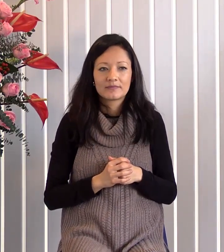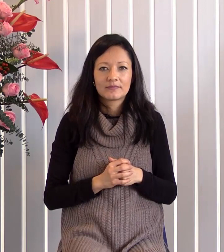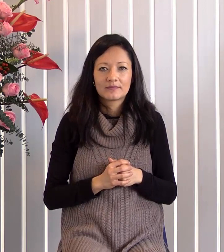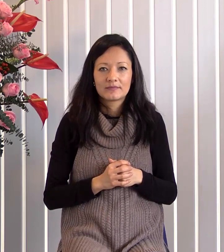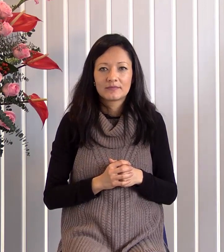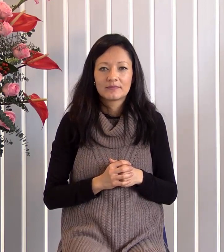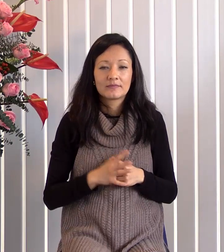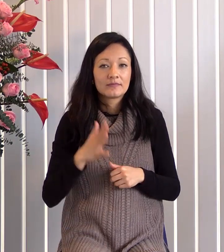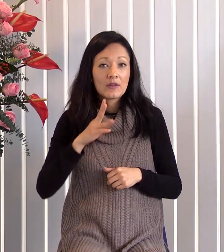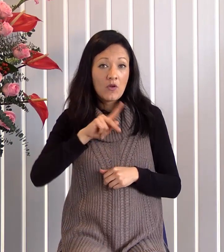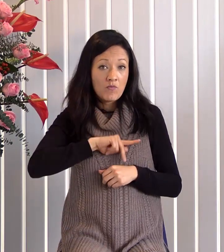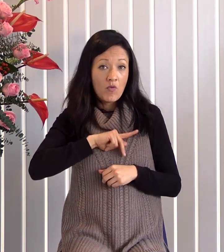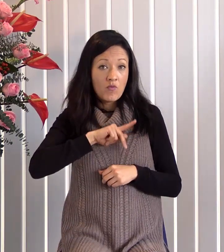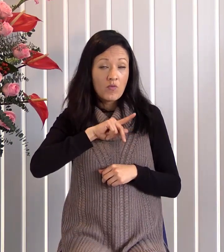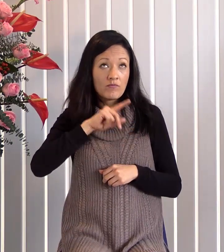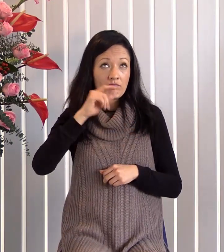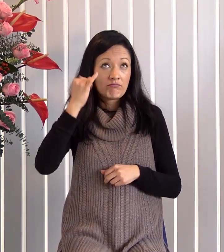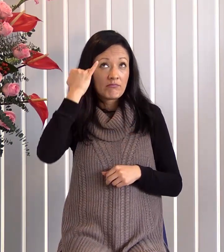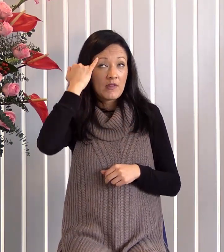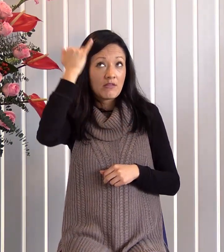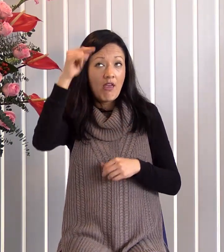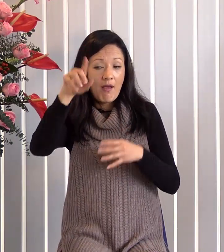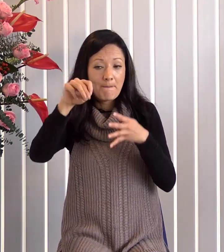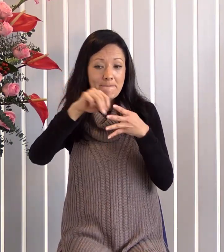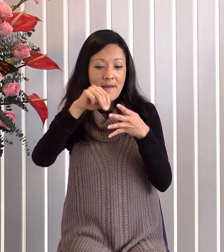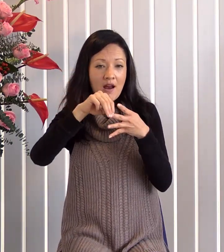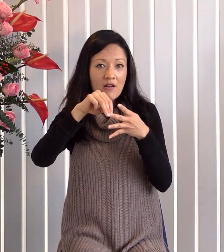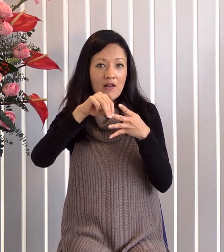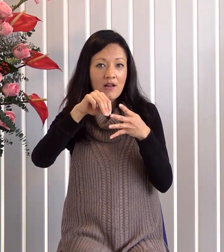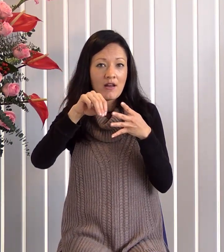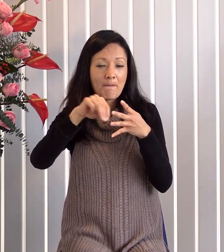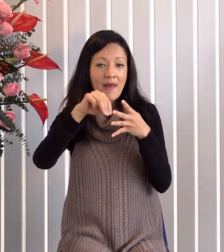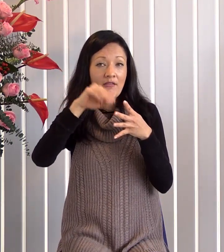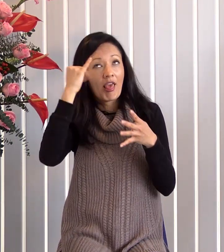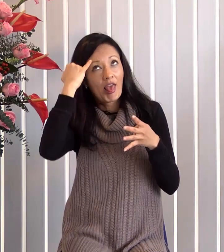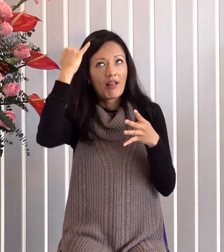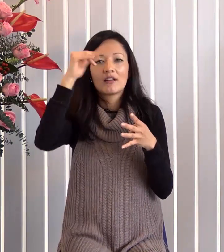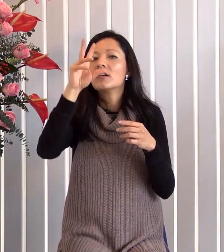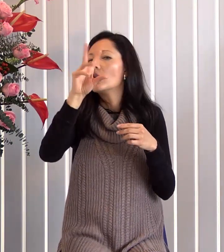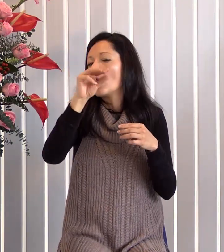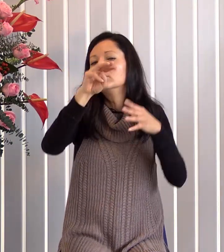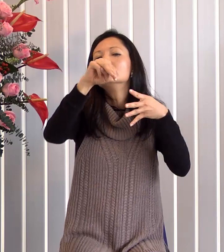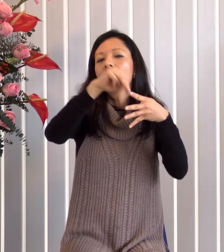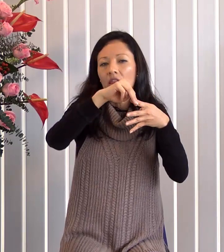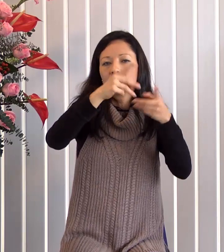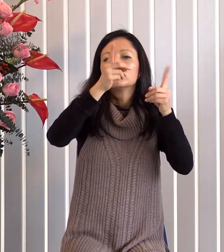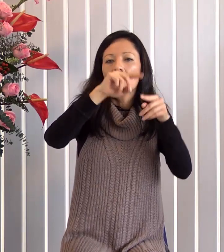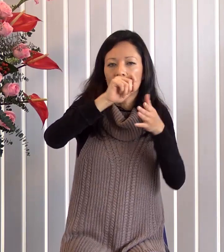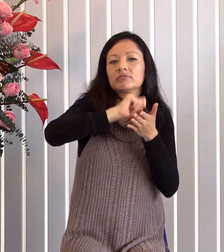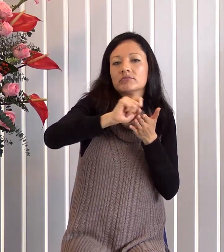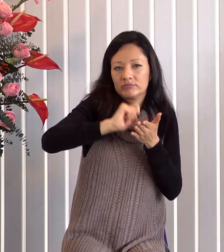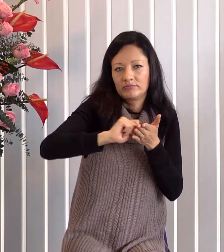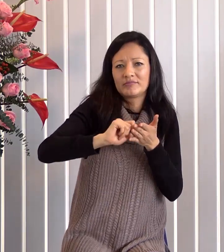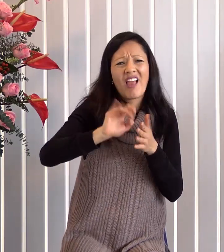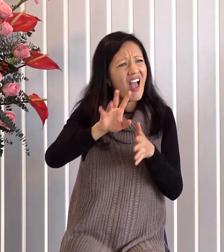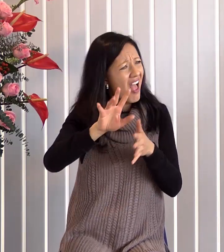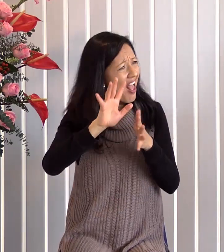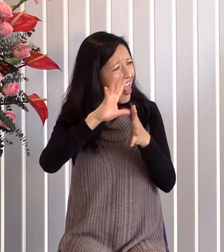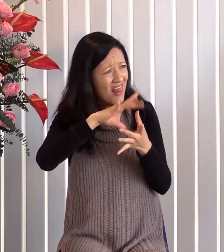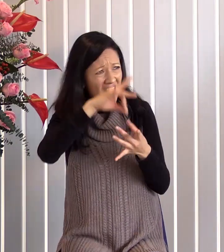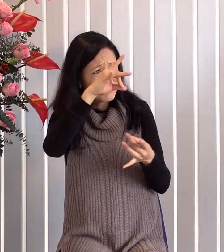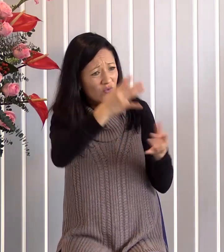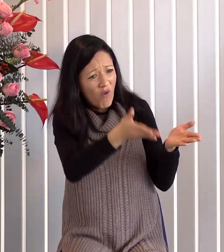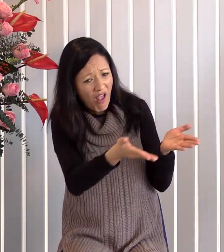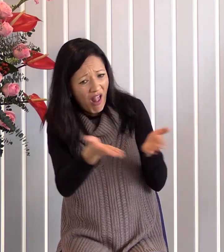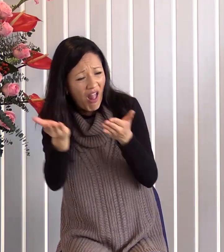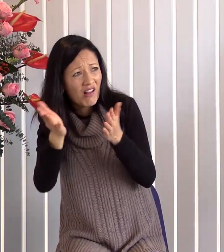A ver si es idea de Marcos que se lo inventó. Ay, no, es que la Biblia no quiere decir eso. No fue el Espíritu el que llevó a Jesús.